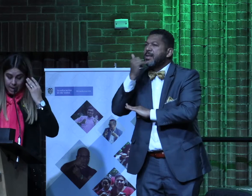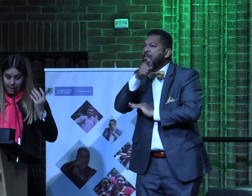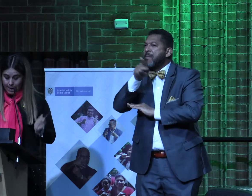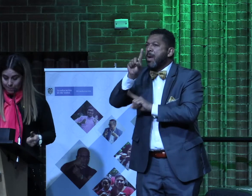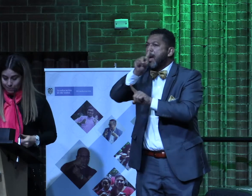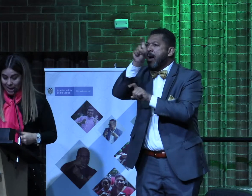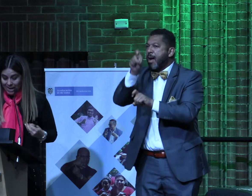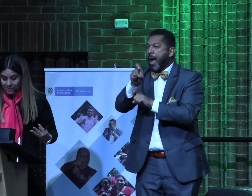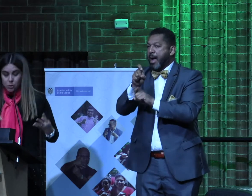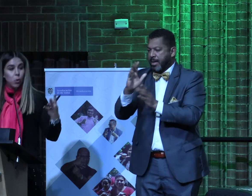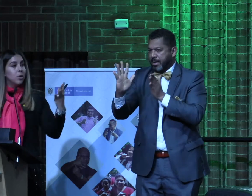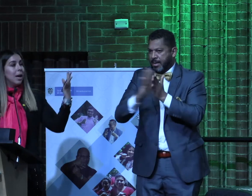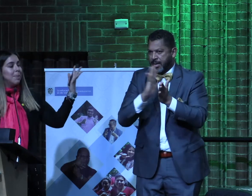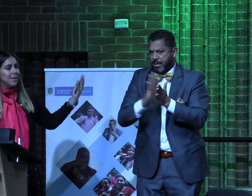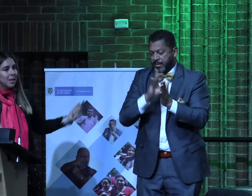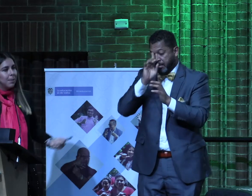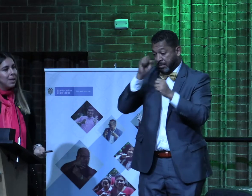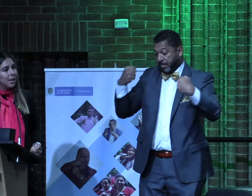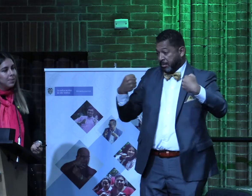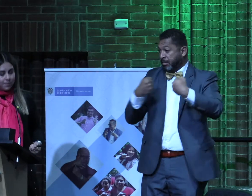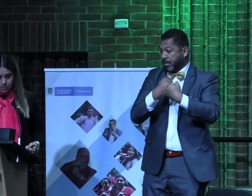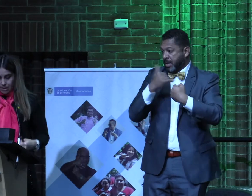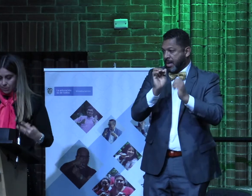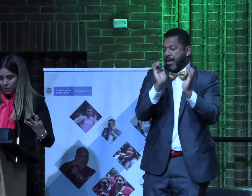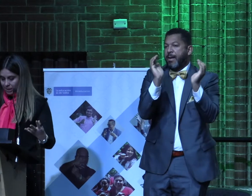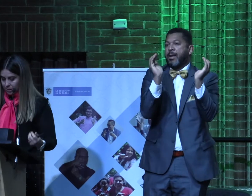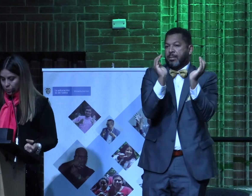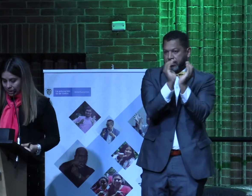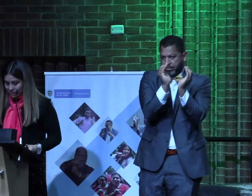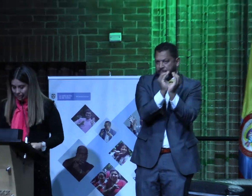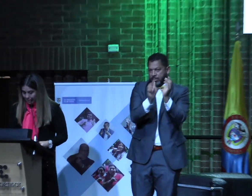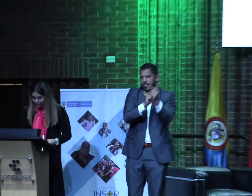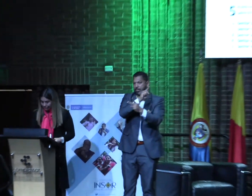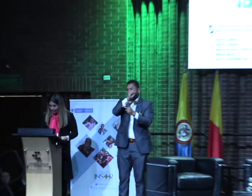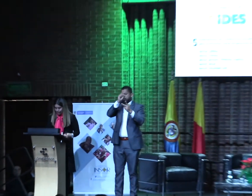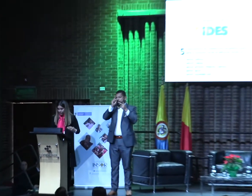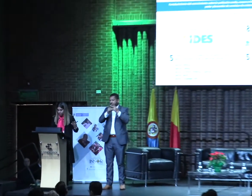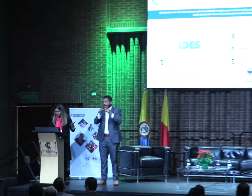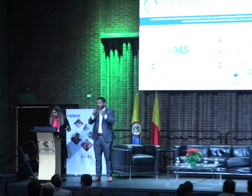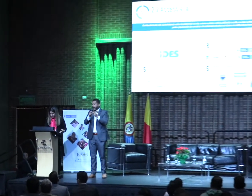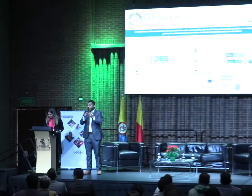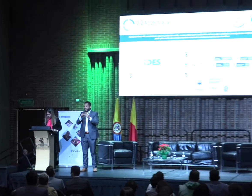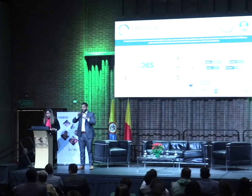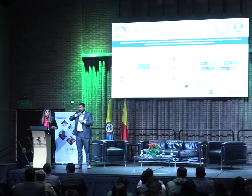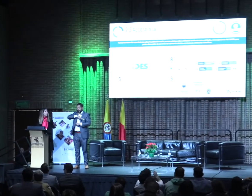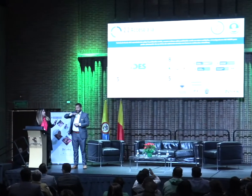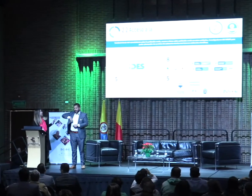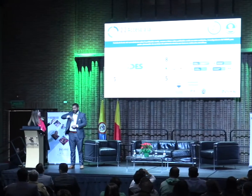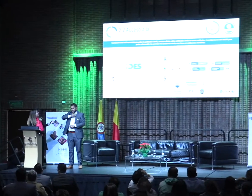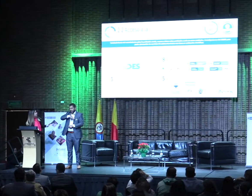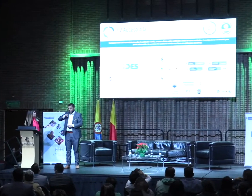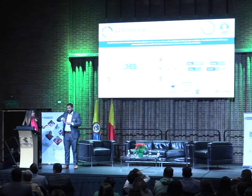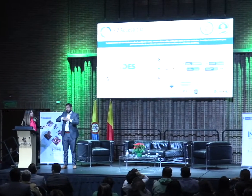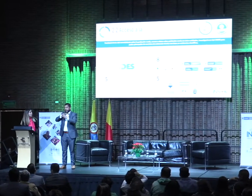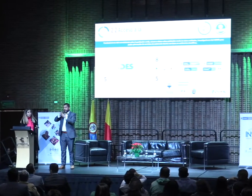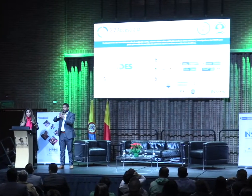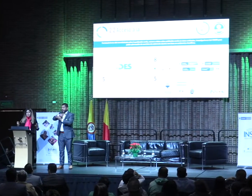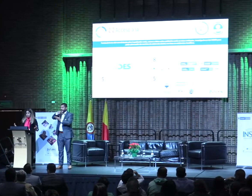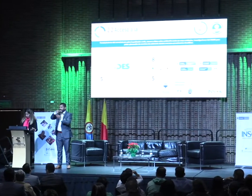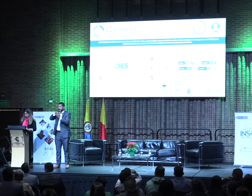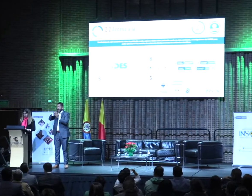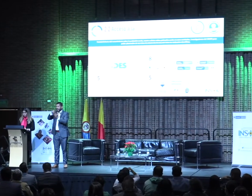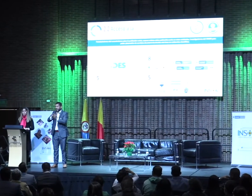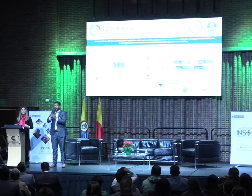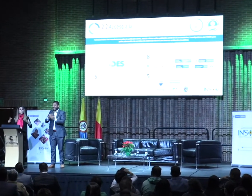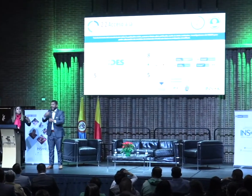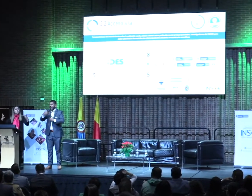tenemos alianzas con el bienestar familiar, tenemos alianzas con el CISBEN, tenemos alianzas con la unidad de víctimas, con el